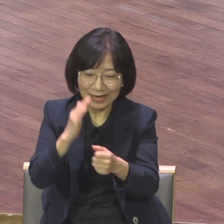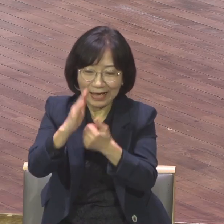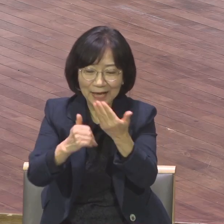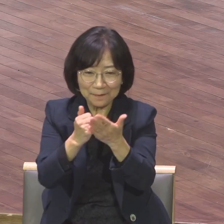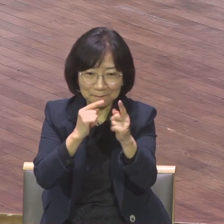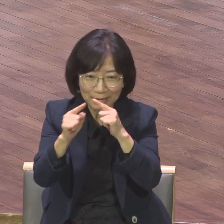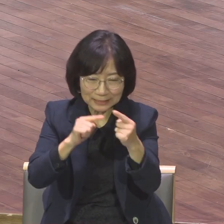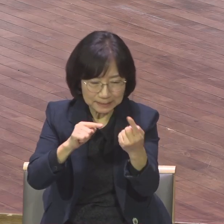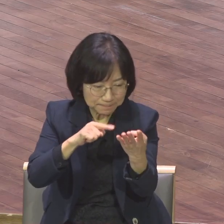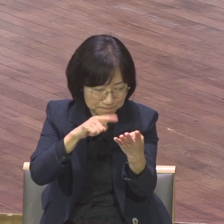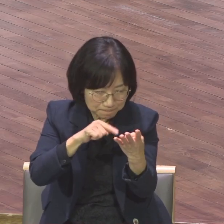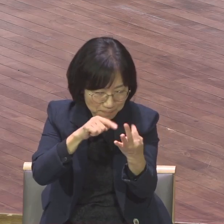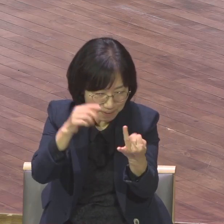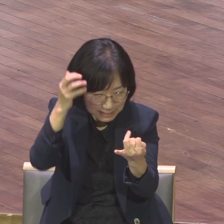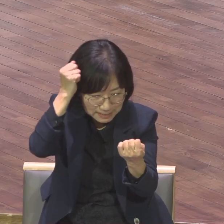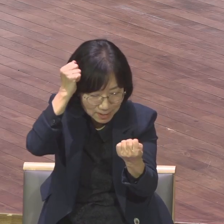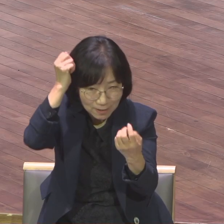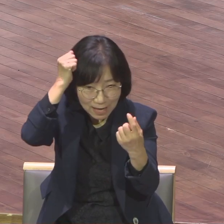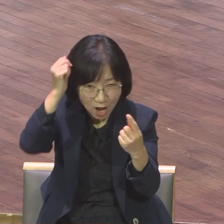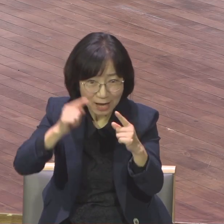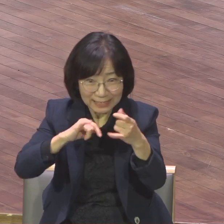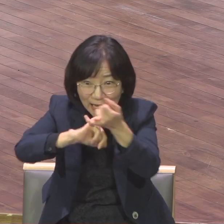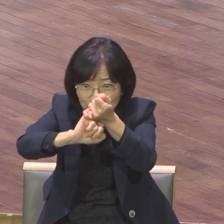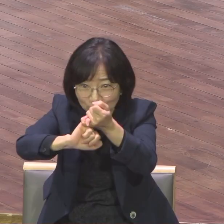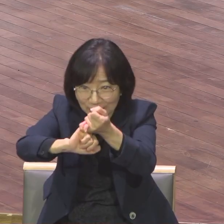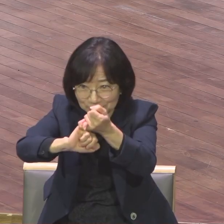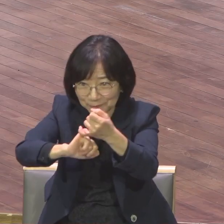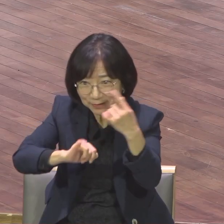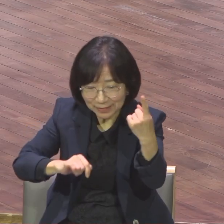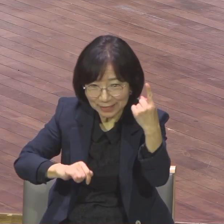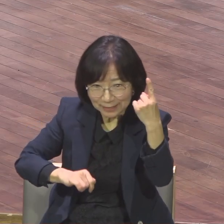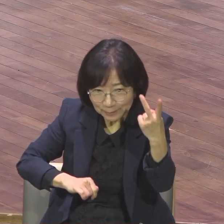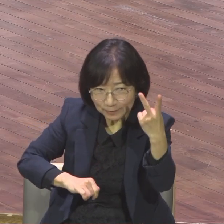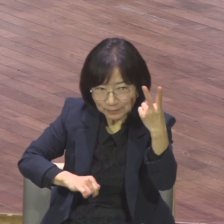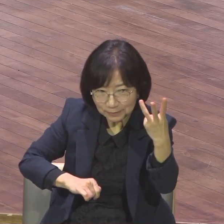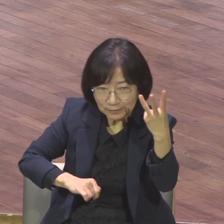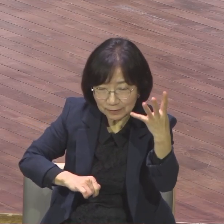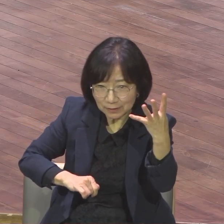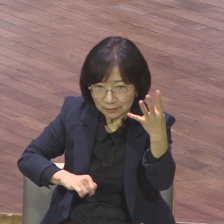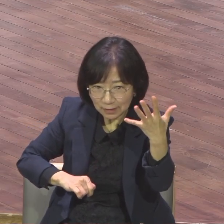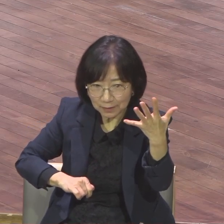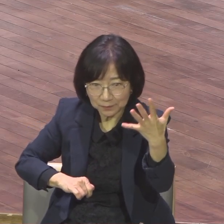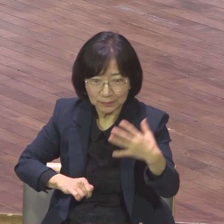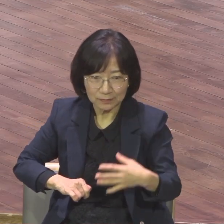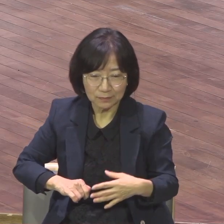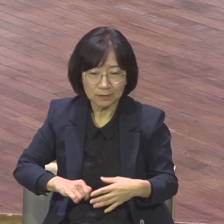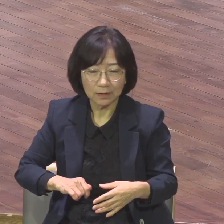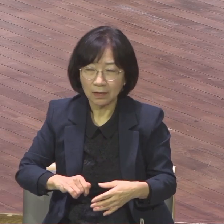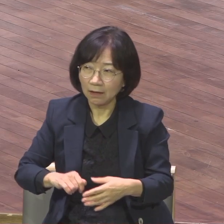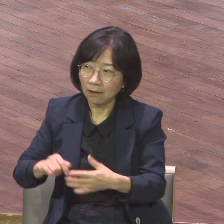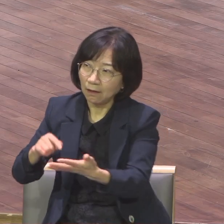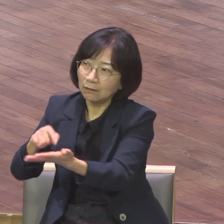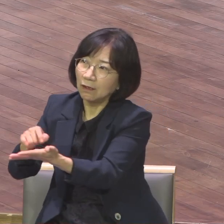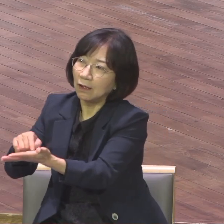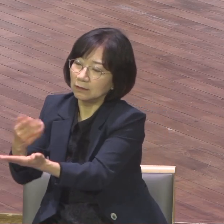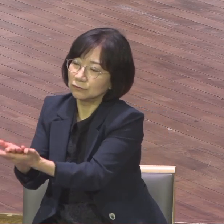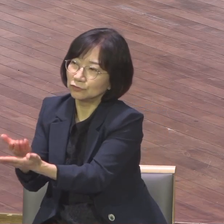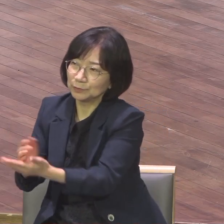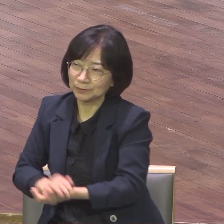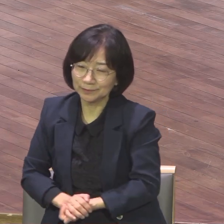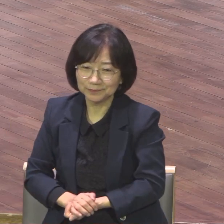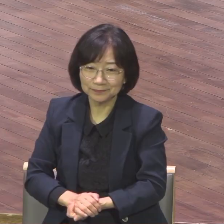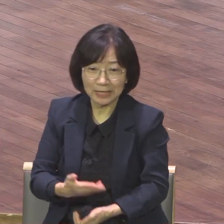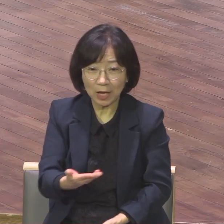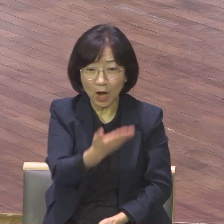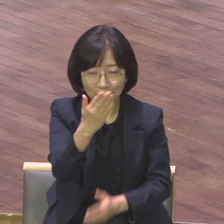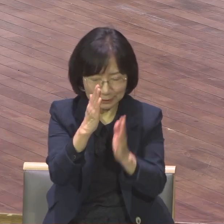않습니까? 그 언약 말씀 잡고 기도하라. 기도할 때 눈 떠라 눈 감아라 그런 거 없어요. 눈 떠도 상관없고 감아도